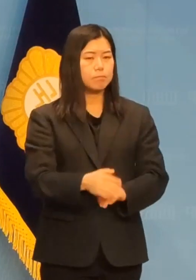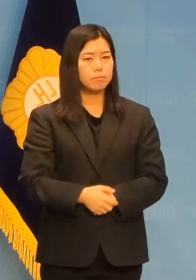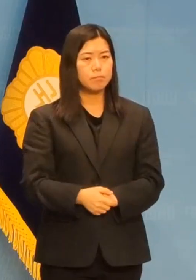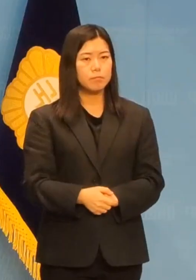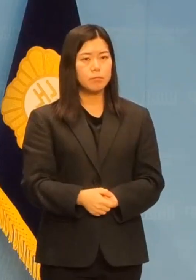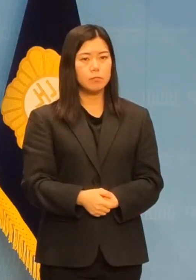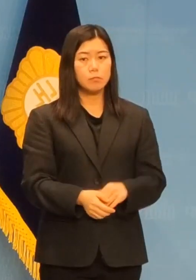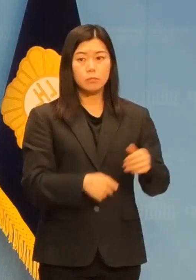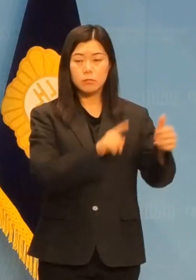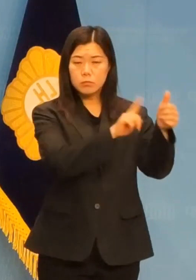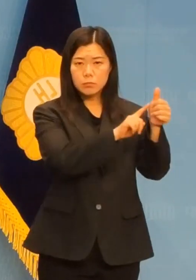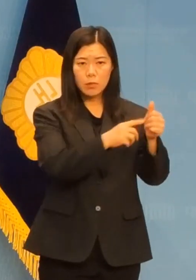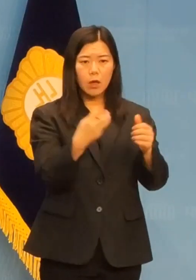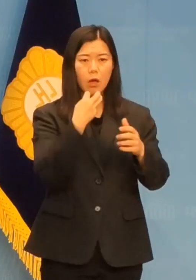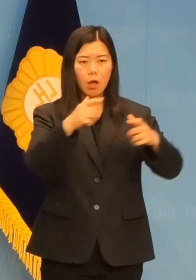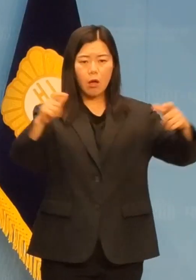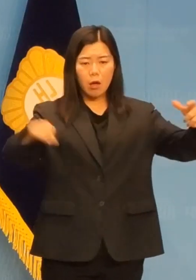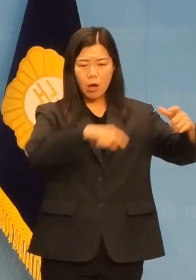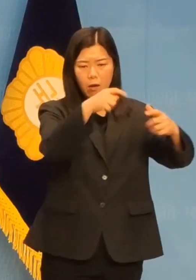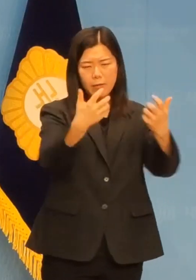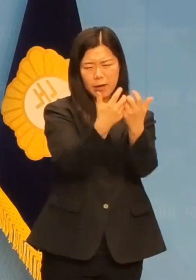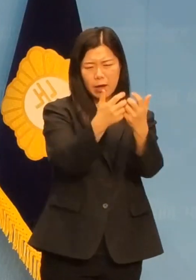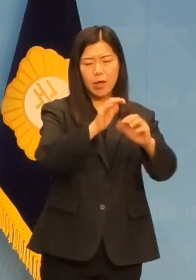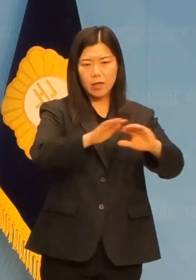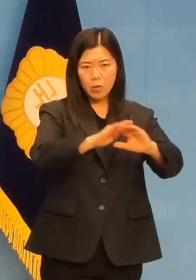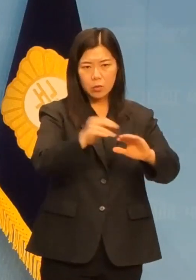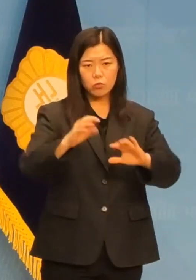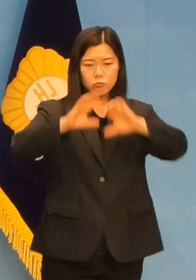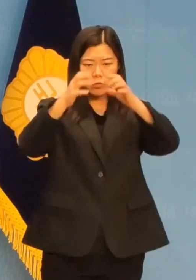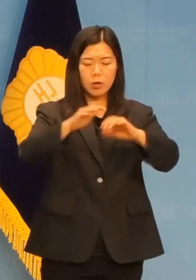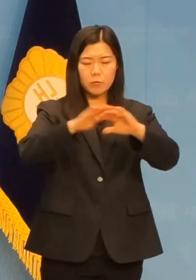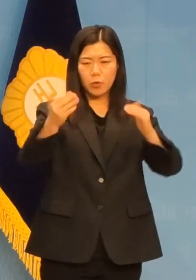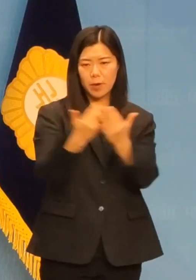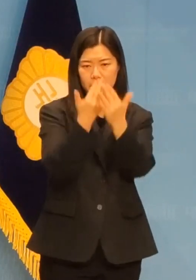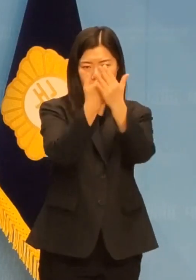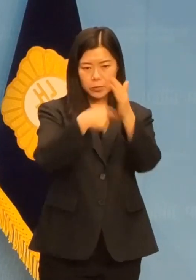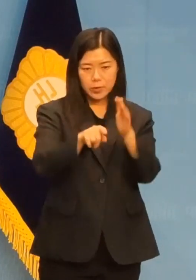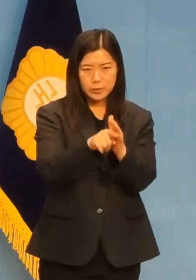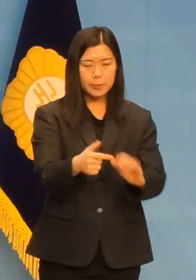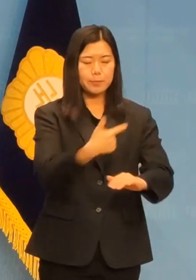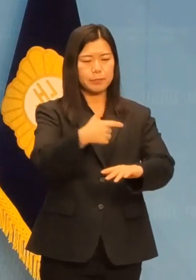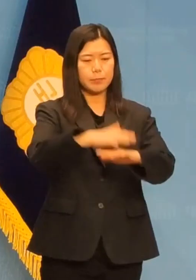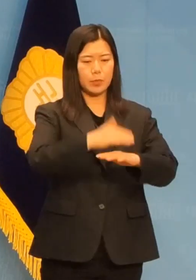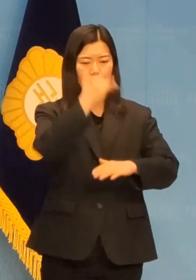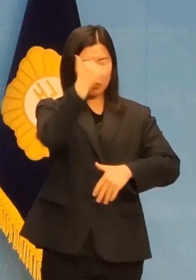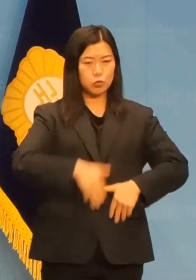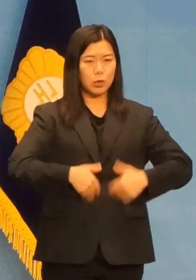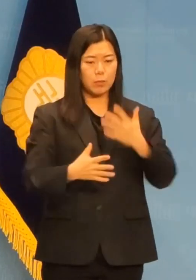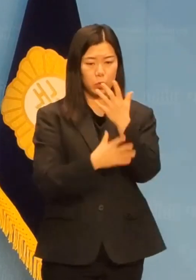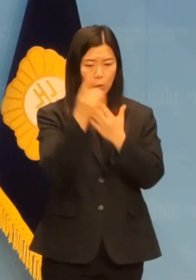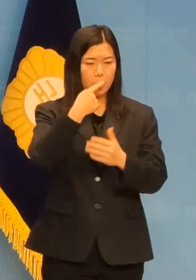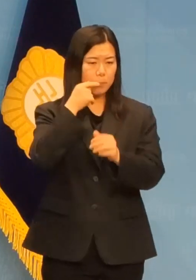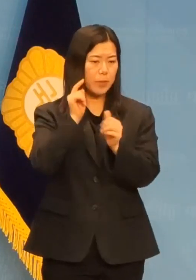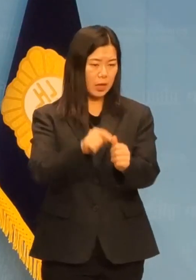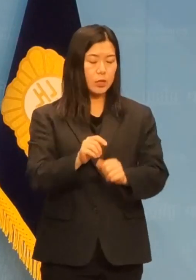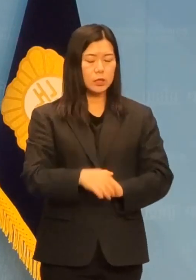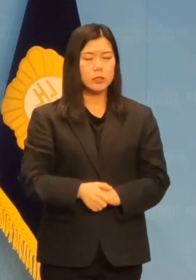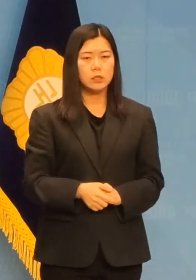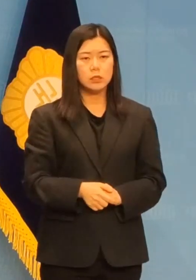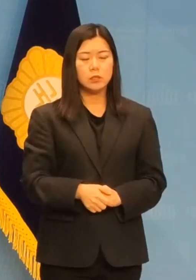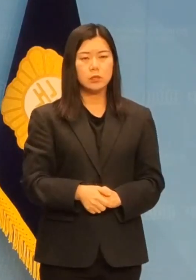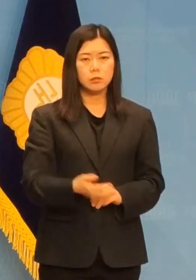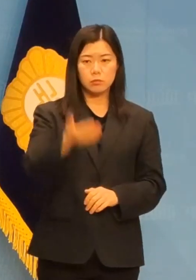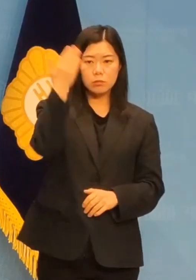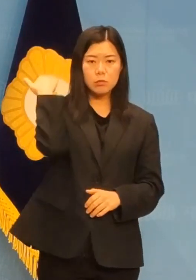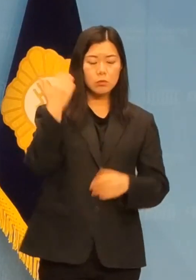이재명 대통령이 수도권 과밀 해소와 국가 균형 발전이라는 명분을 앞세워 대전 충남 통합 추진을 지시했습니다.